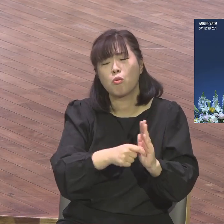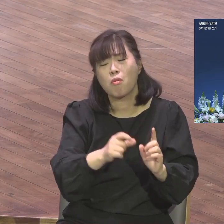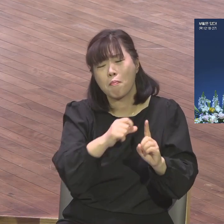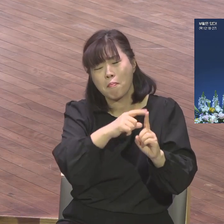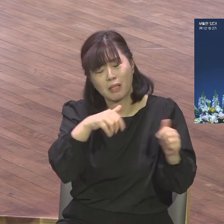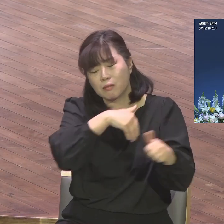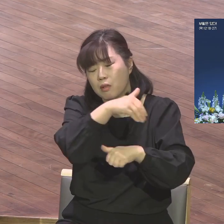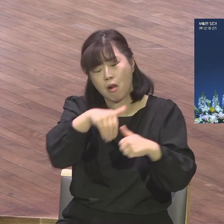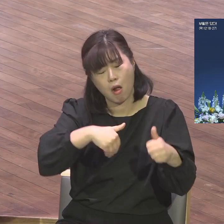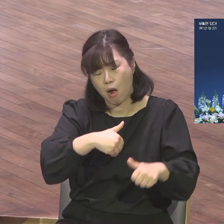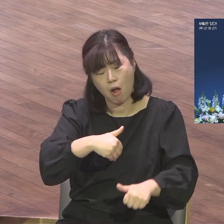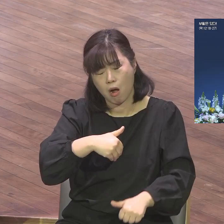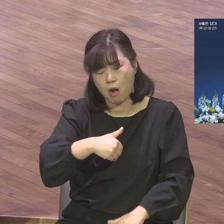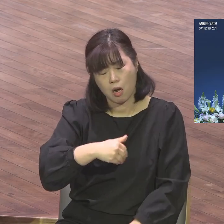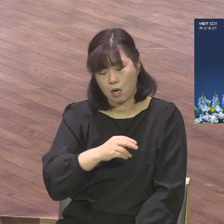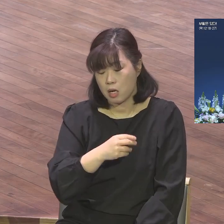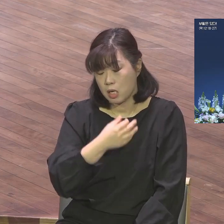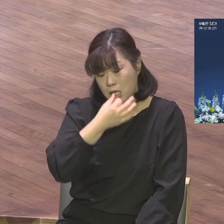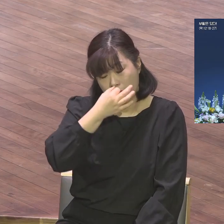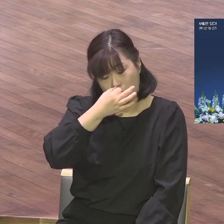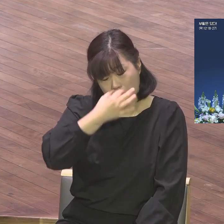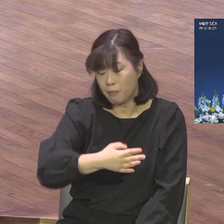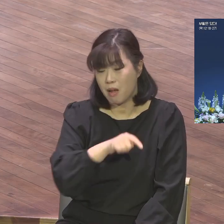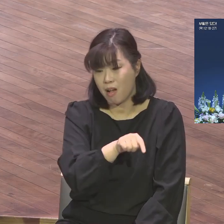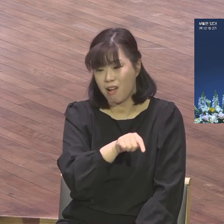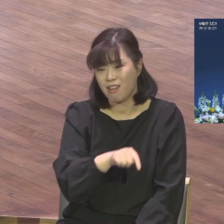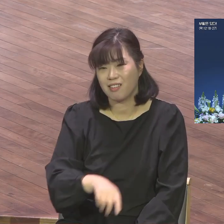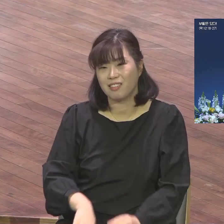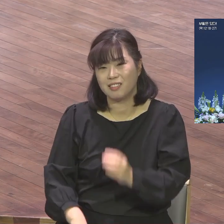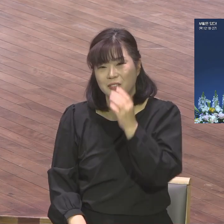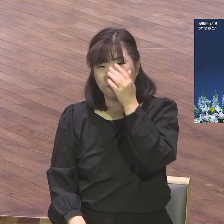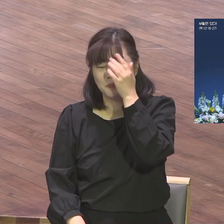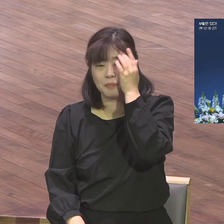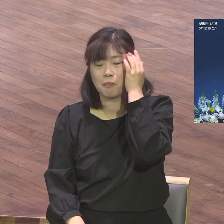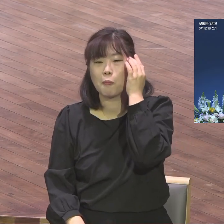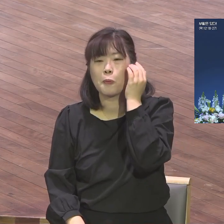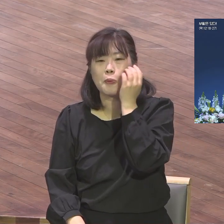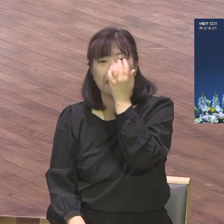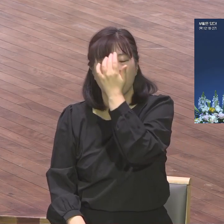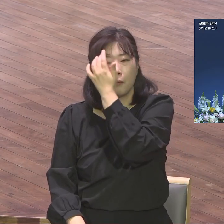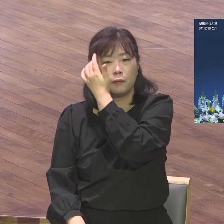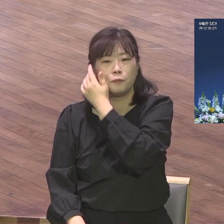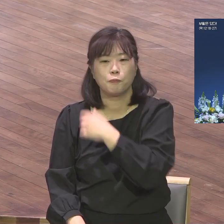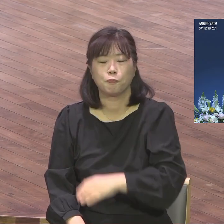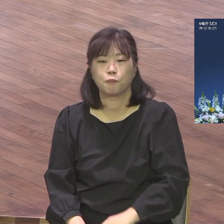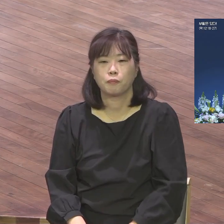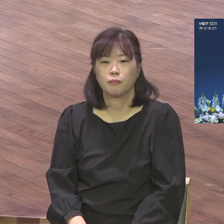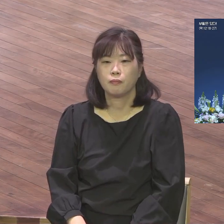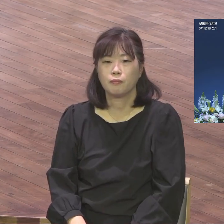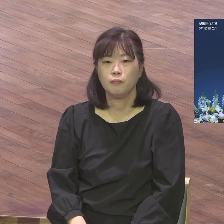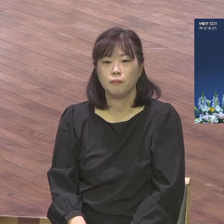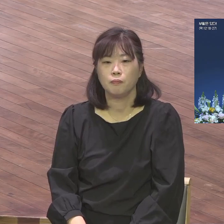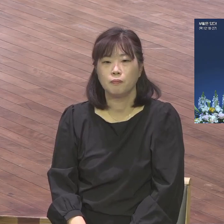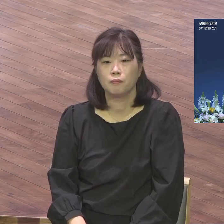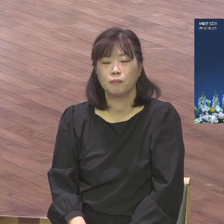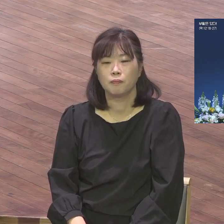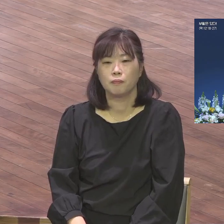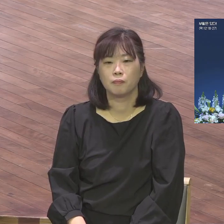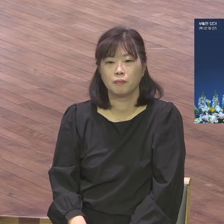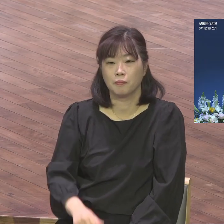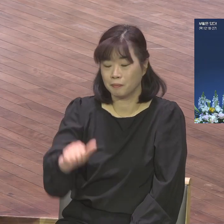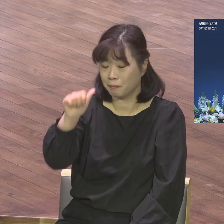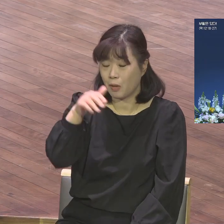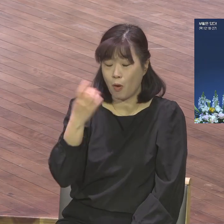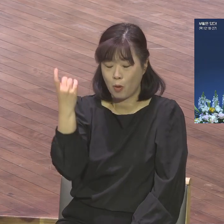모슬렘 두 파거든요. 이 두 파 때문에 종교 전쟁이에요. 그래서 인도에서 종교 때문에 파키스탄이 독립됐단 말이에요.